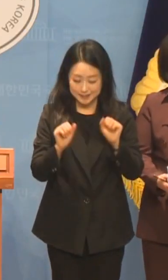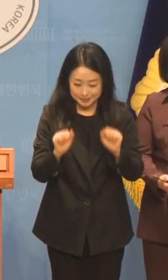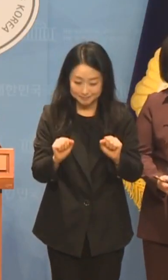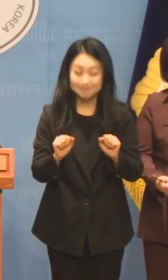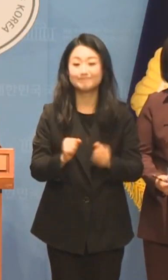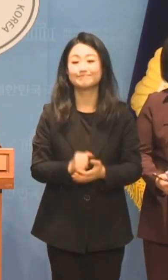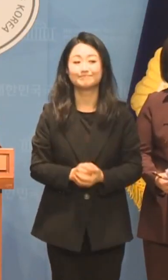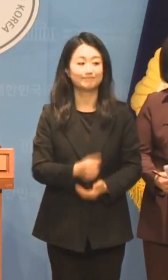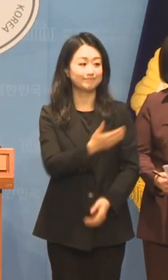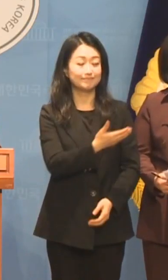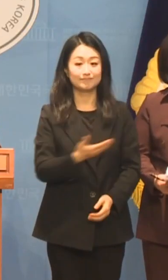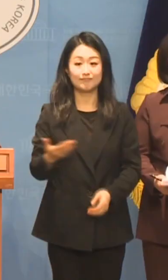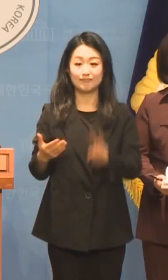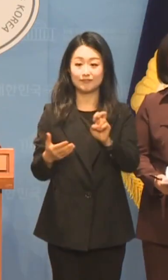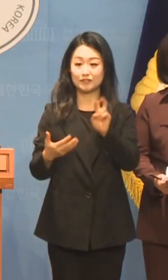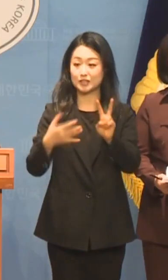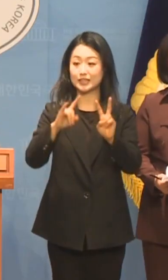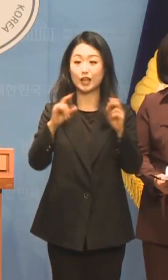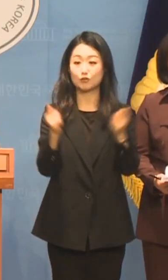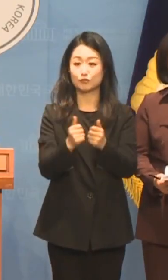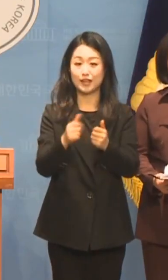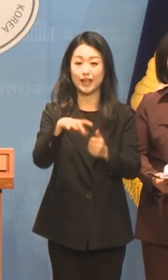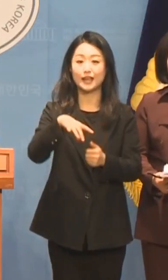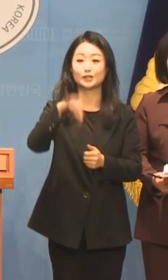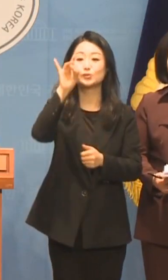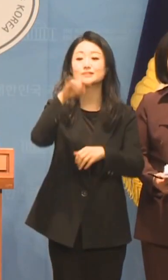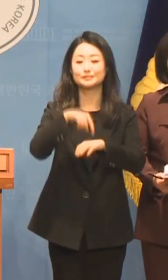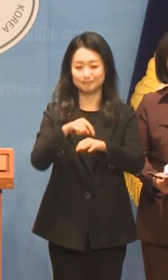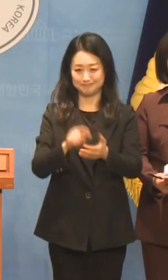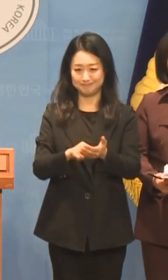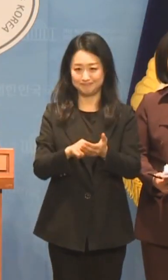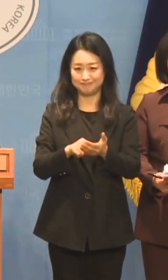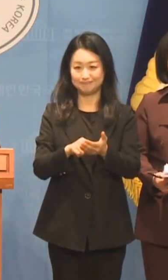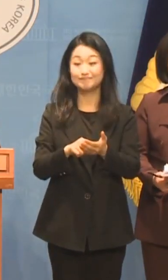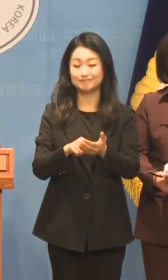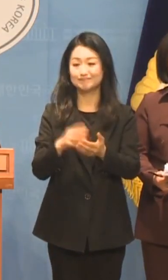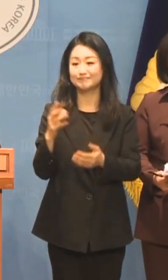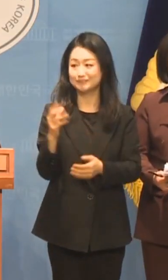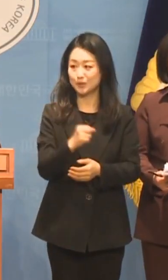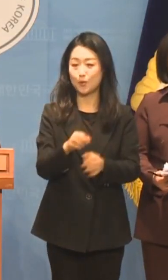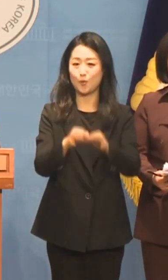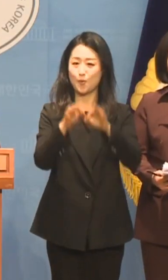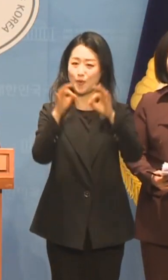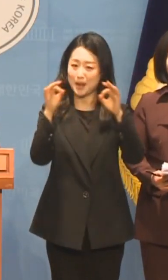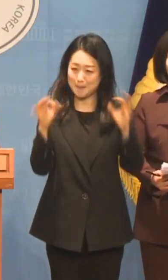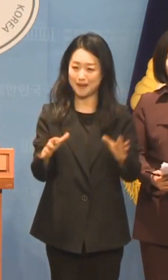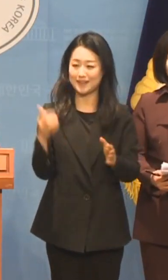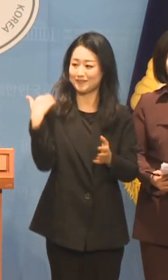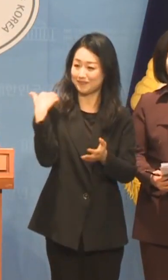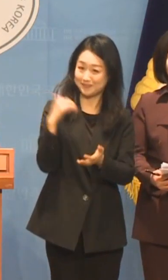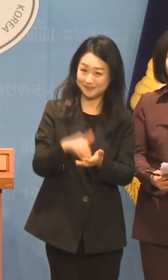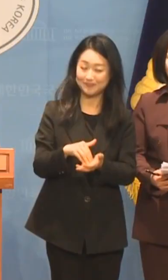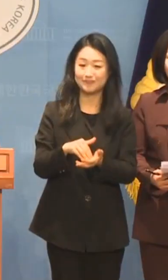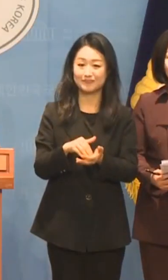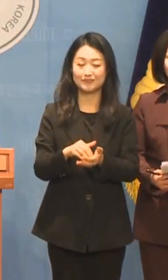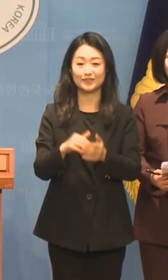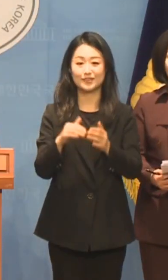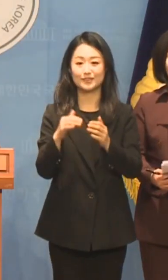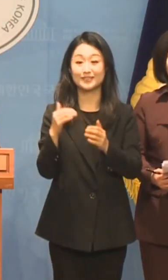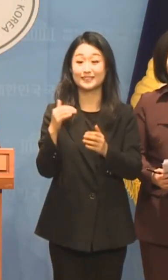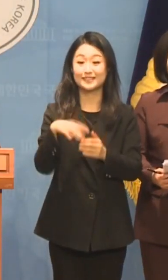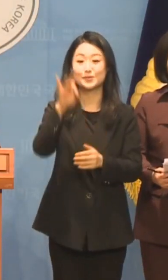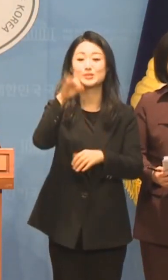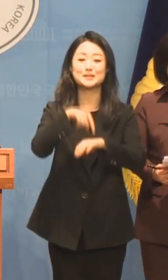안녕하십니까. 저희는 22대 국회에 초선의 초심으로 오랜만에 돌아온 국민의힘